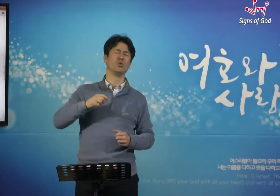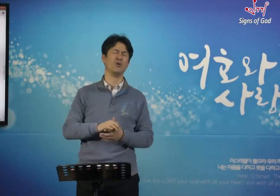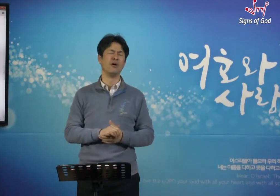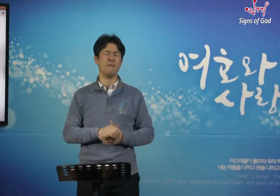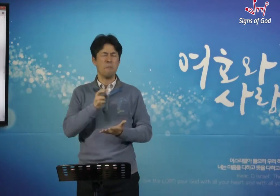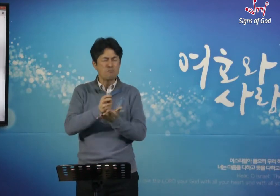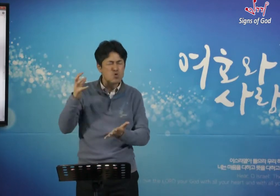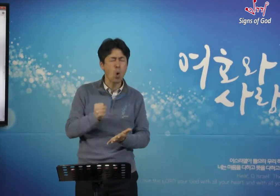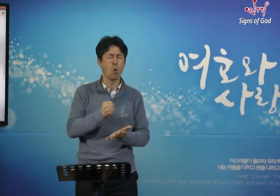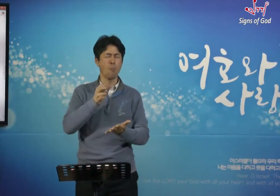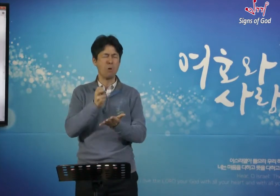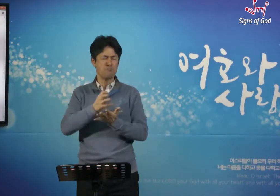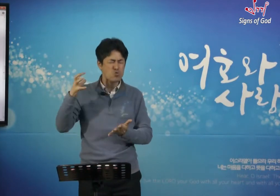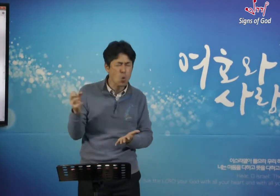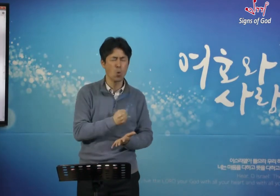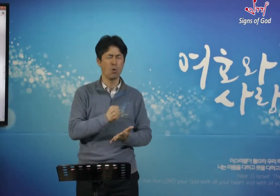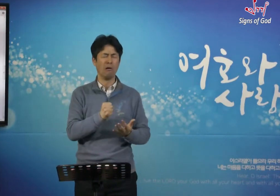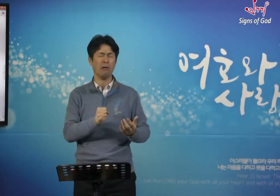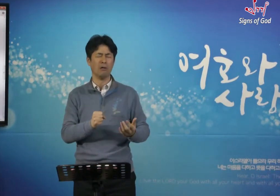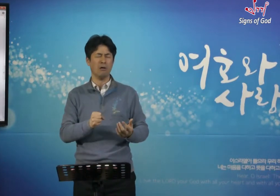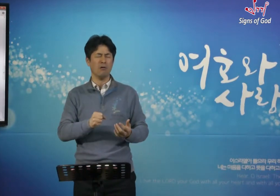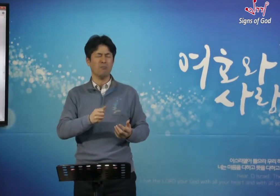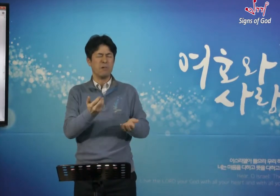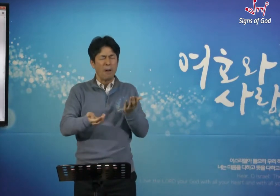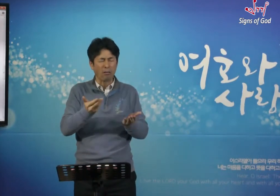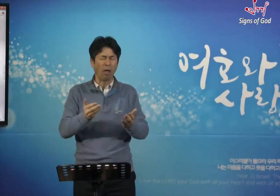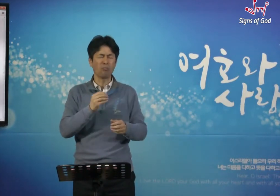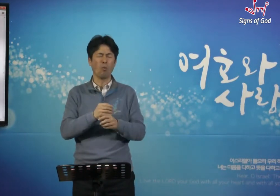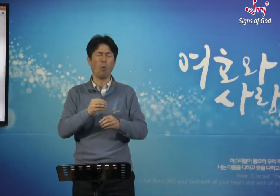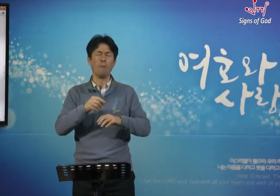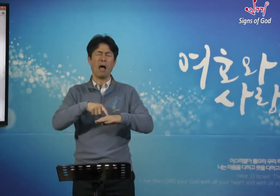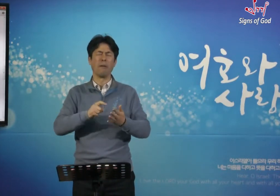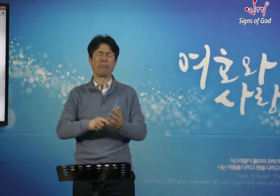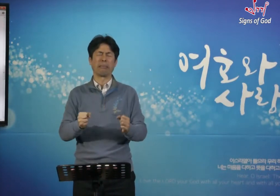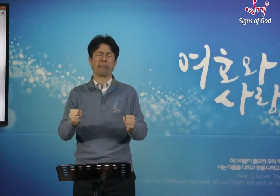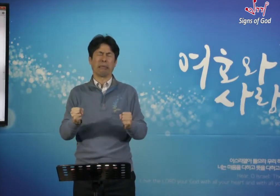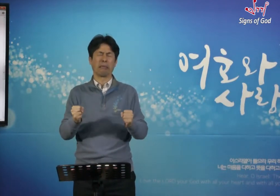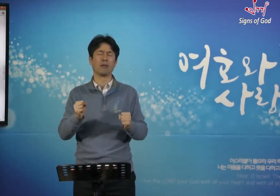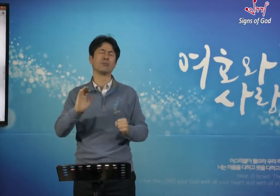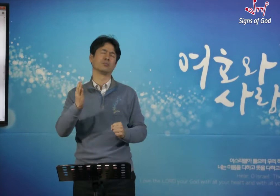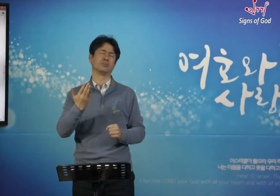영의 새로운 것이 없고 냉랭함만이 있고 서로 비방함만